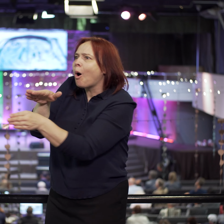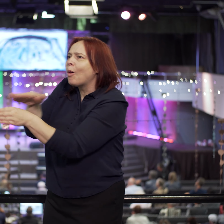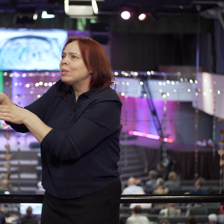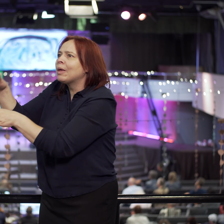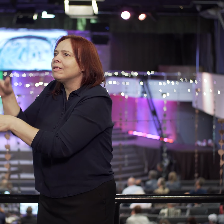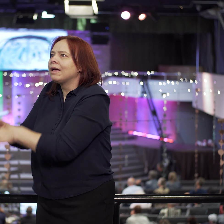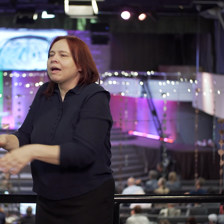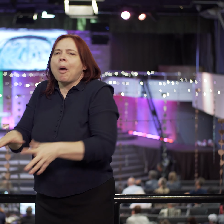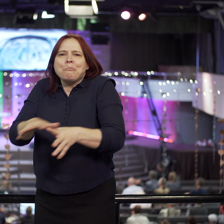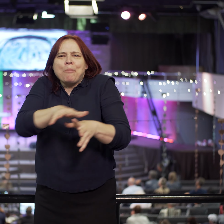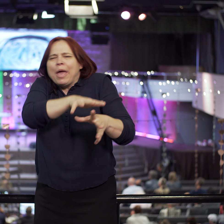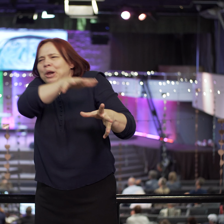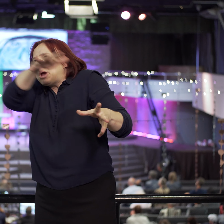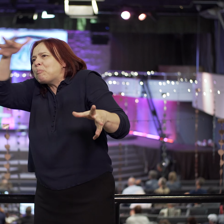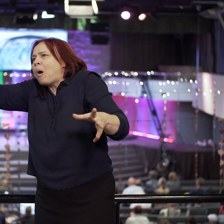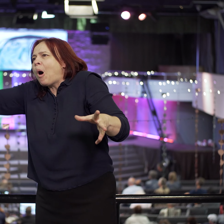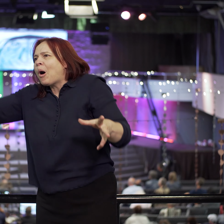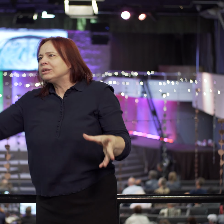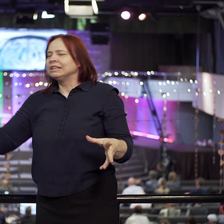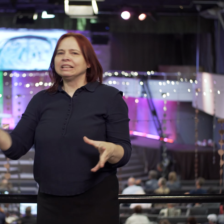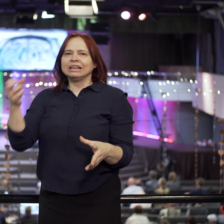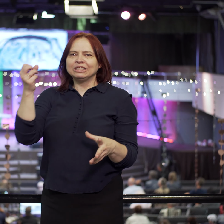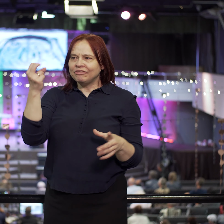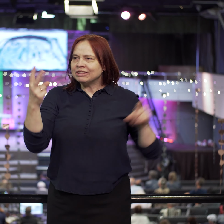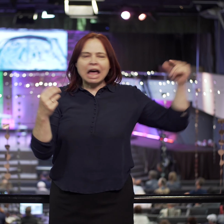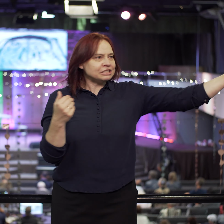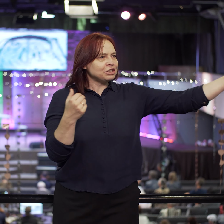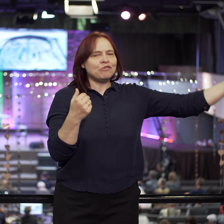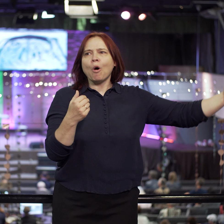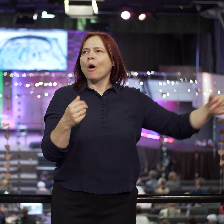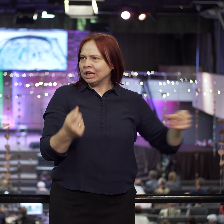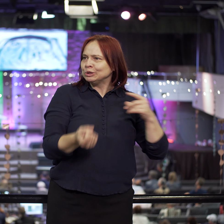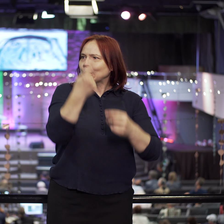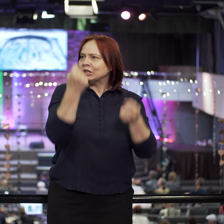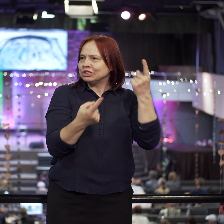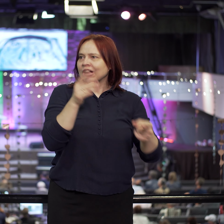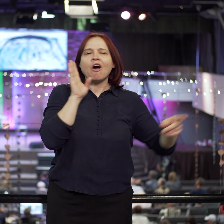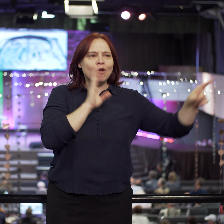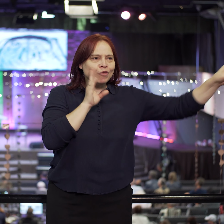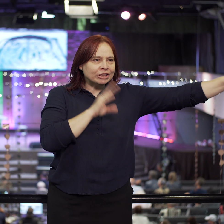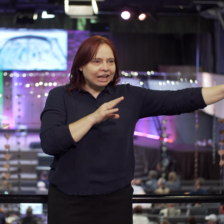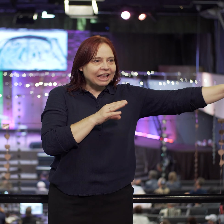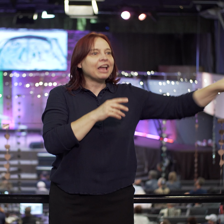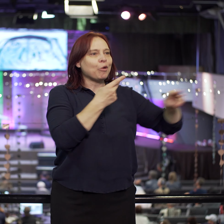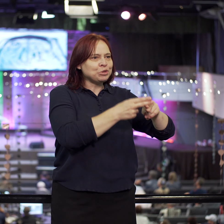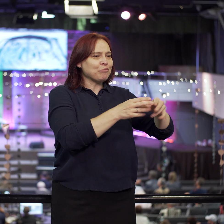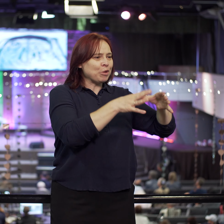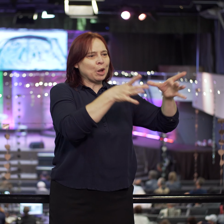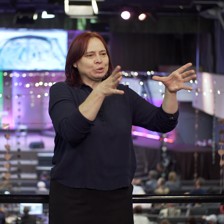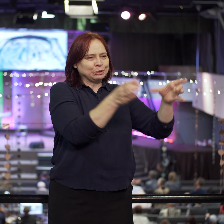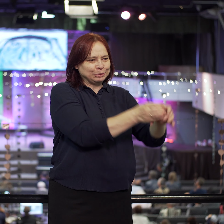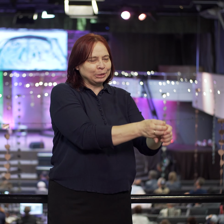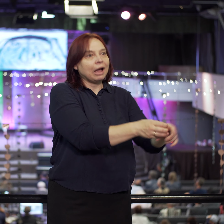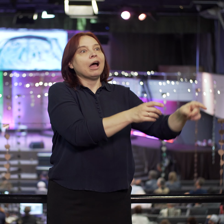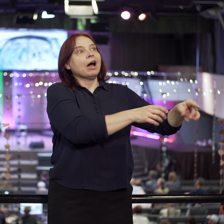ливень переполнил 12 источников, 12 водоемов, которые было у перфекта, так что они